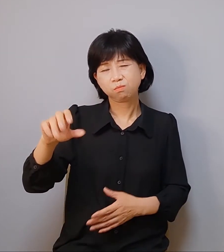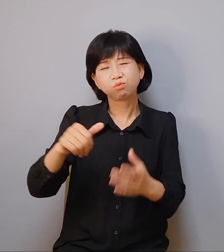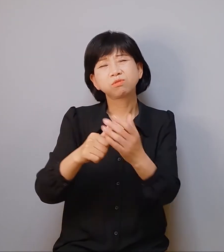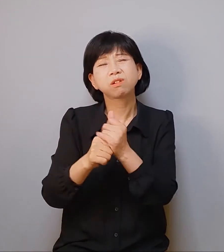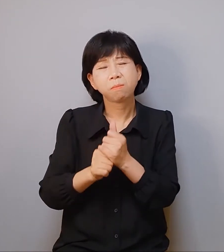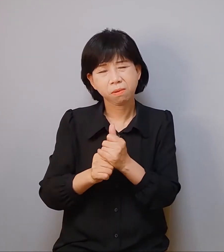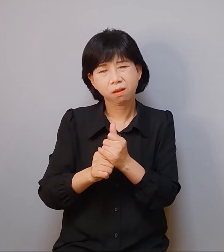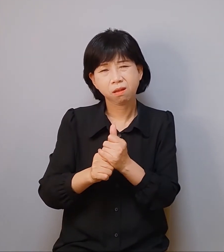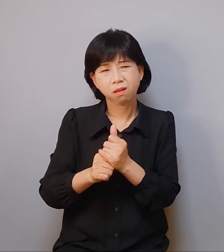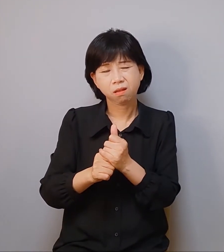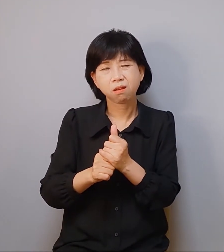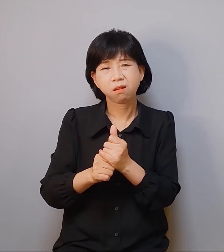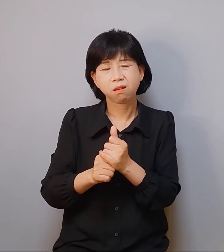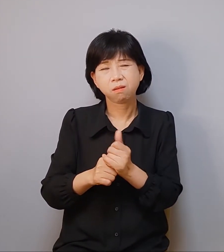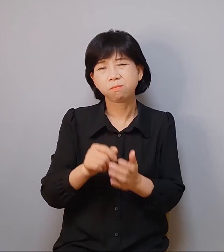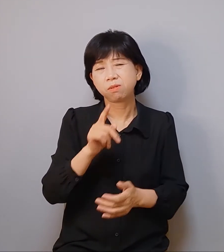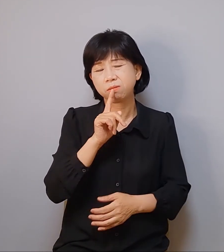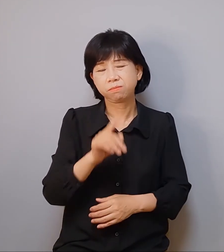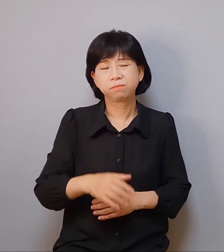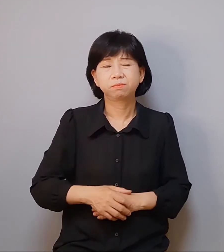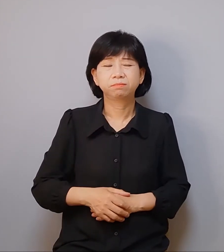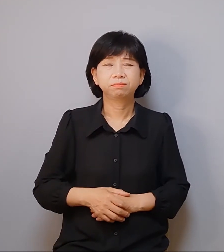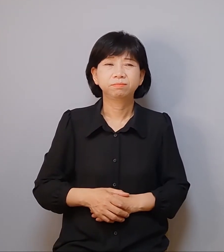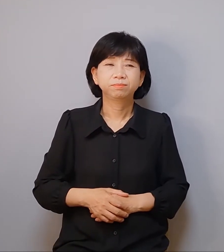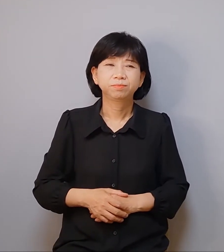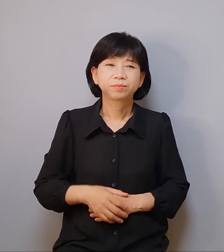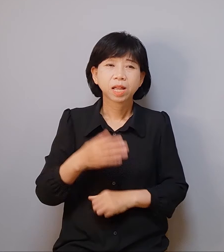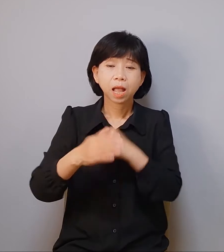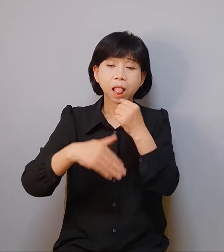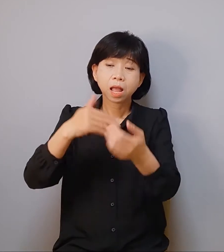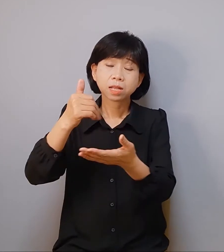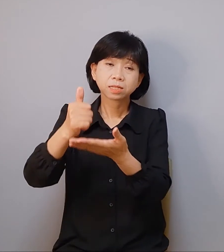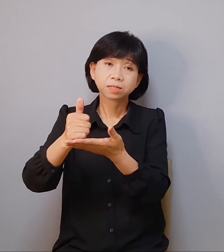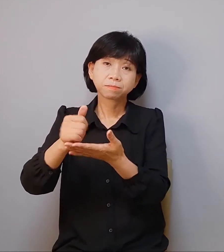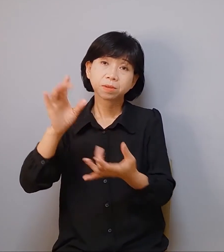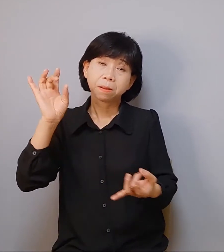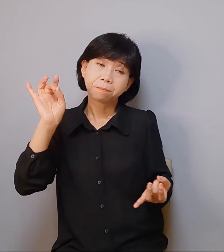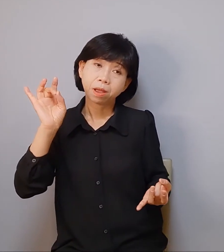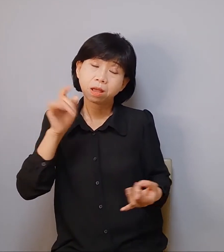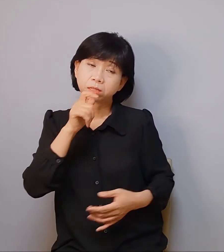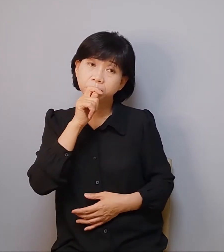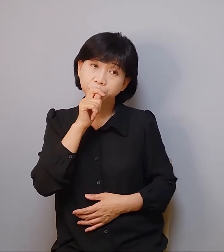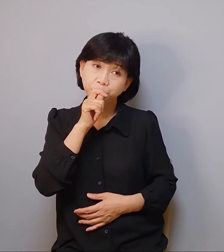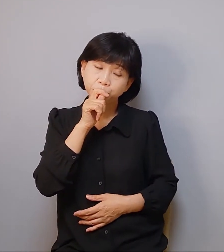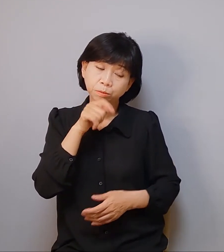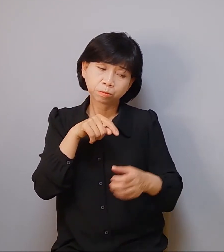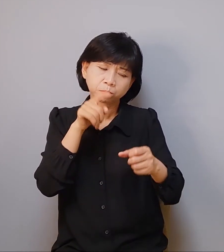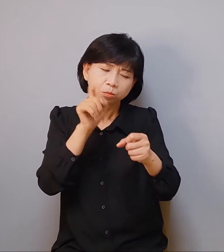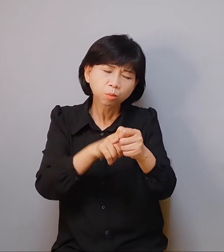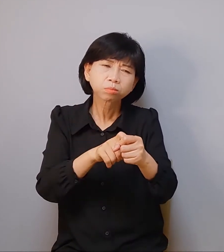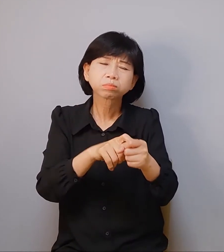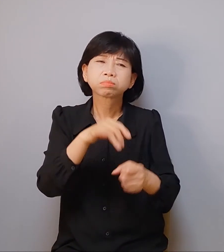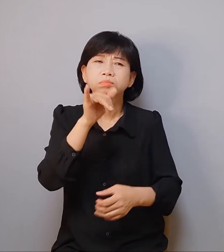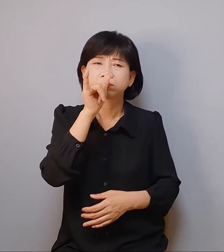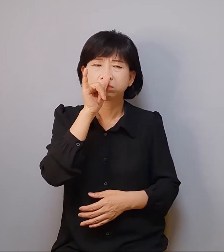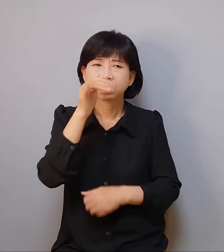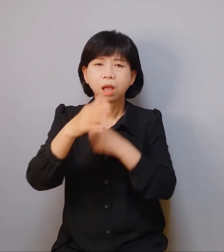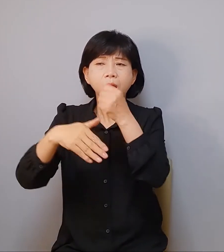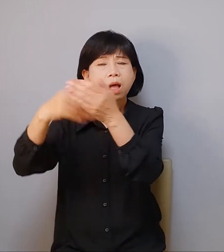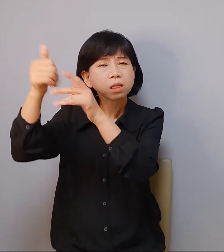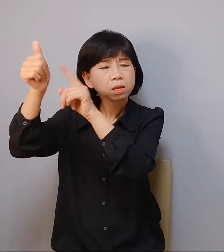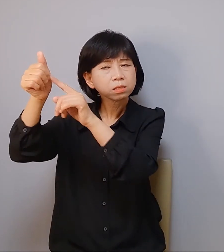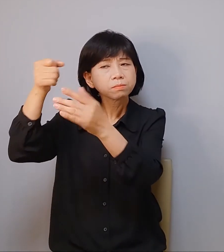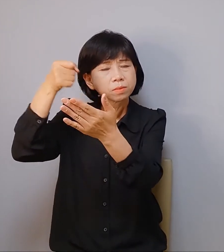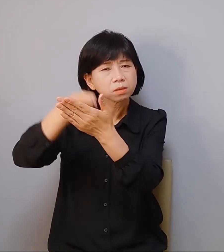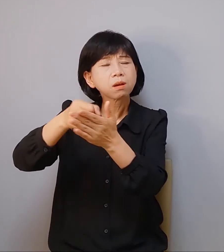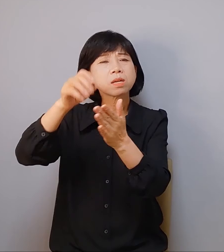줄 믿습니다. 하나님의 침묵도 이유가 있는 거예요. 하나님의 말씀하시는 그때 그 시기가 있는 거죠.